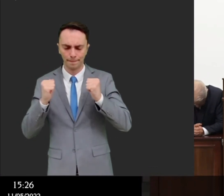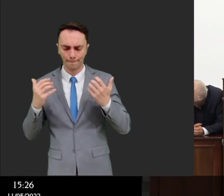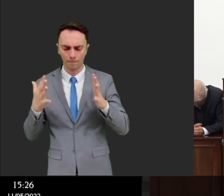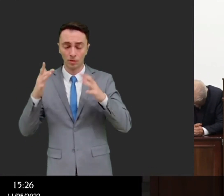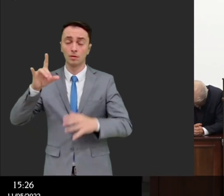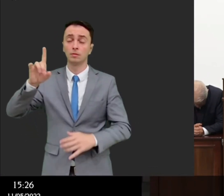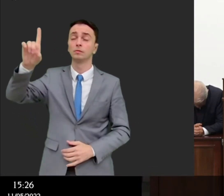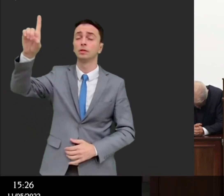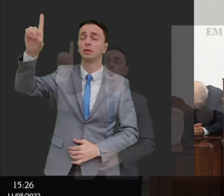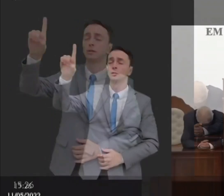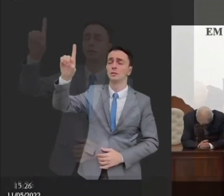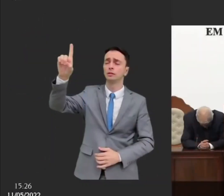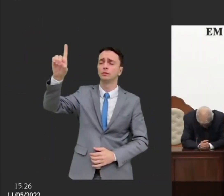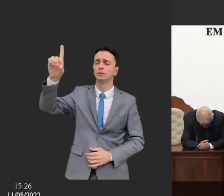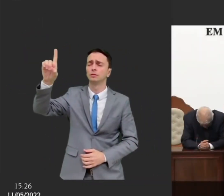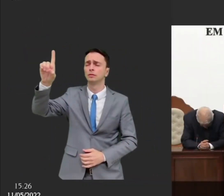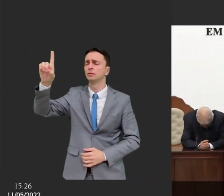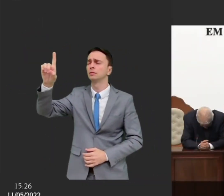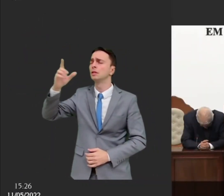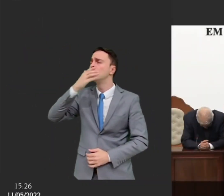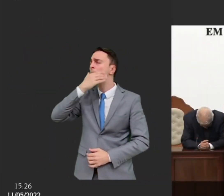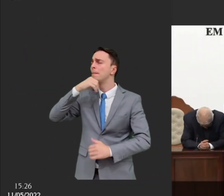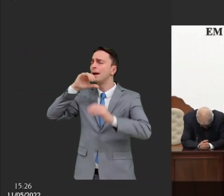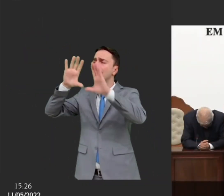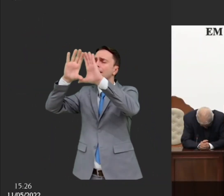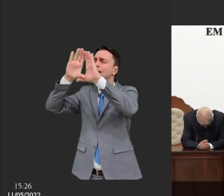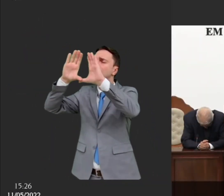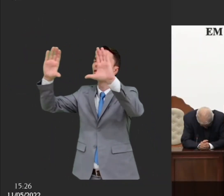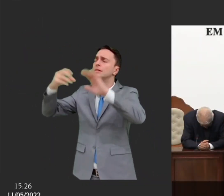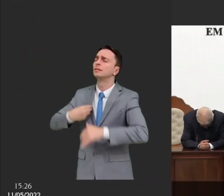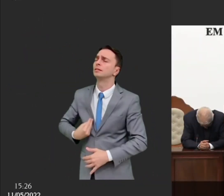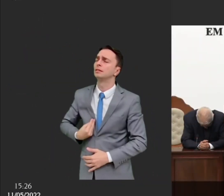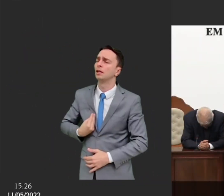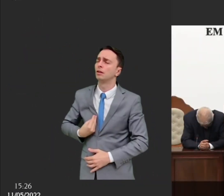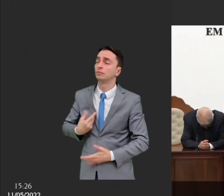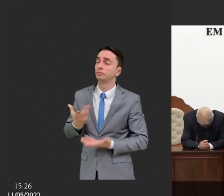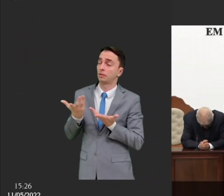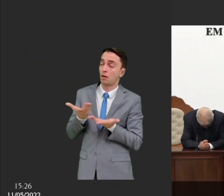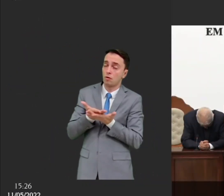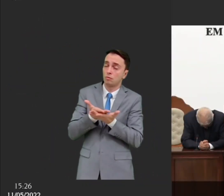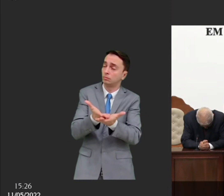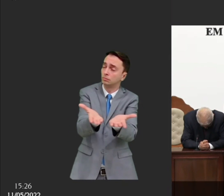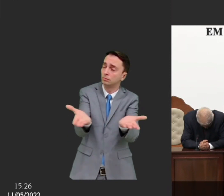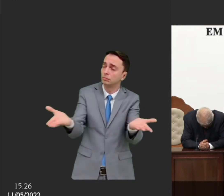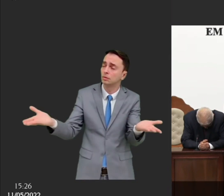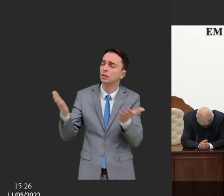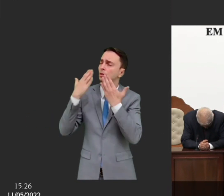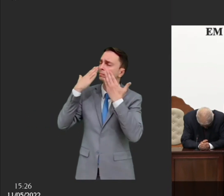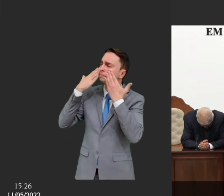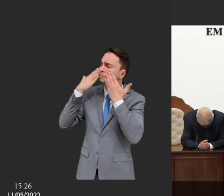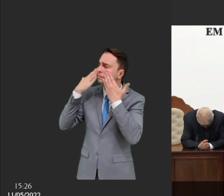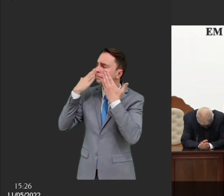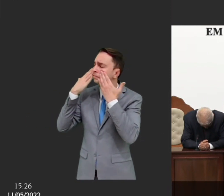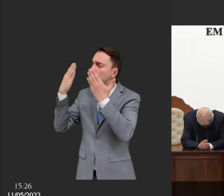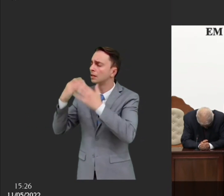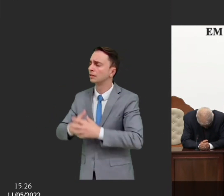Nosso eterno Deus e bondoso Pai Celestial, na tua presença nos encontramos na tarde